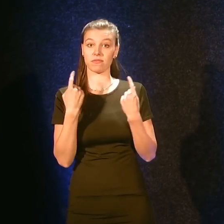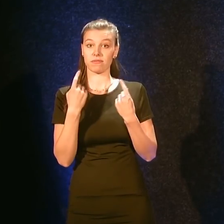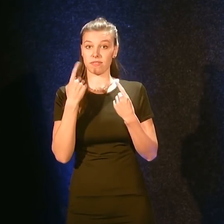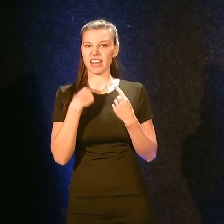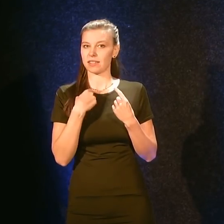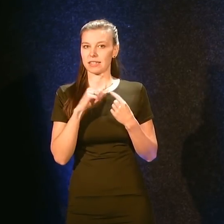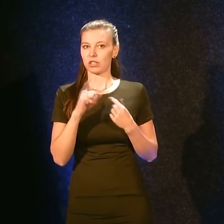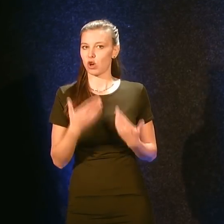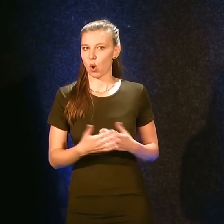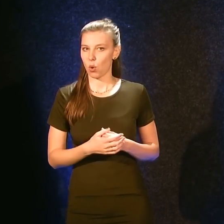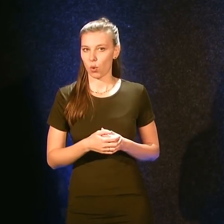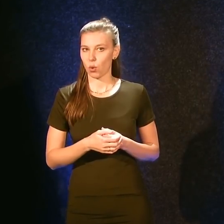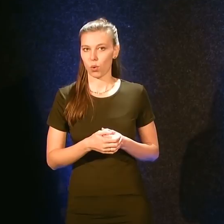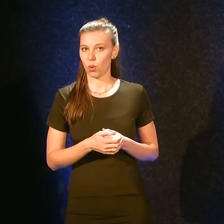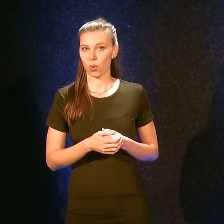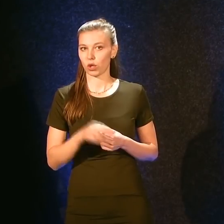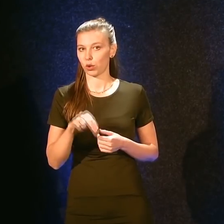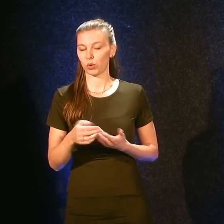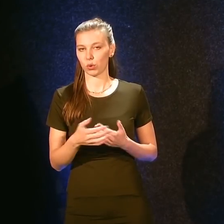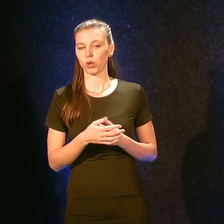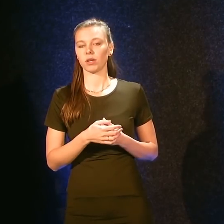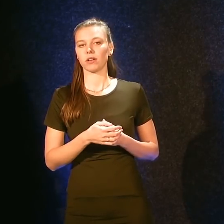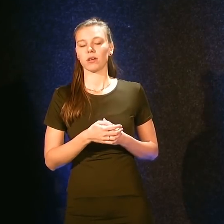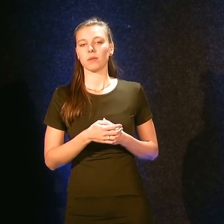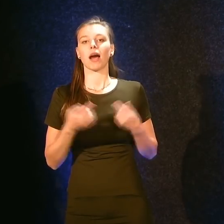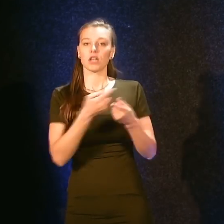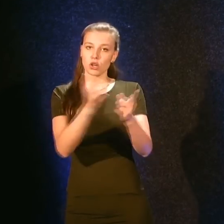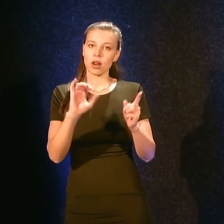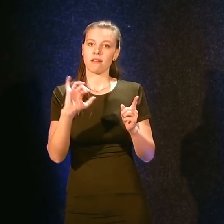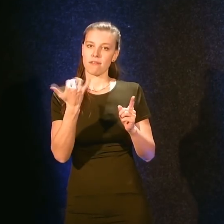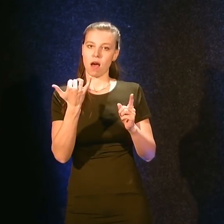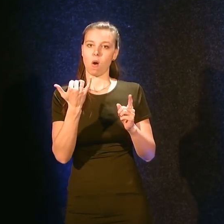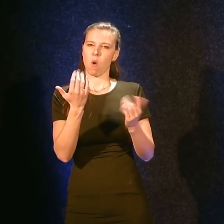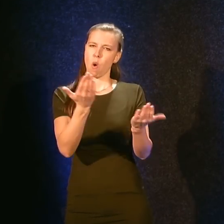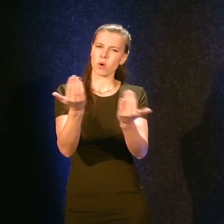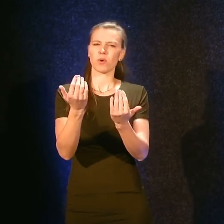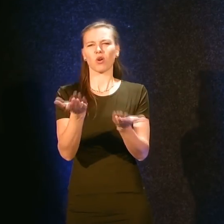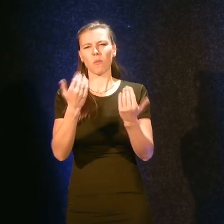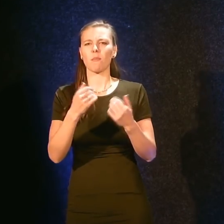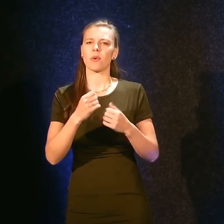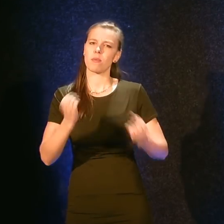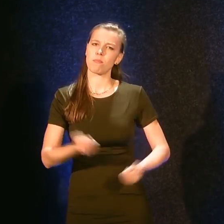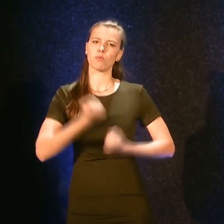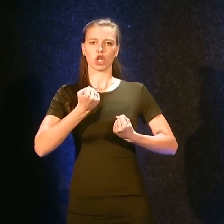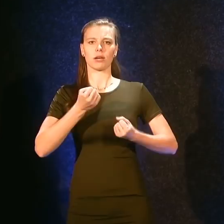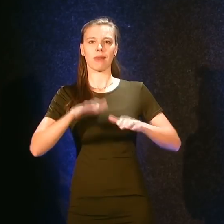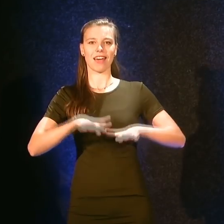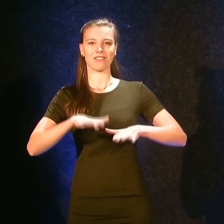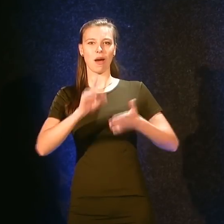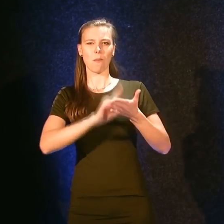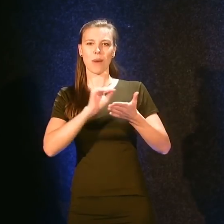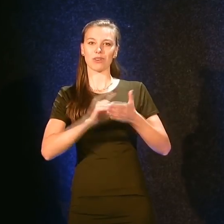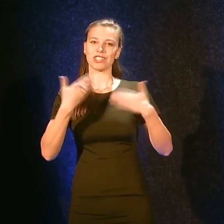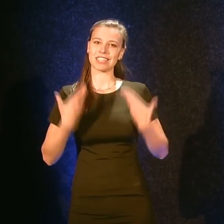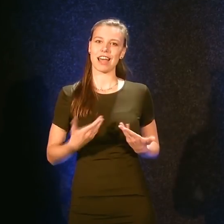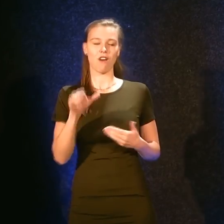is. Ik mag je wel oproepen om moed te houden en om een Paulus te zijn voor